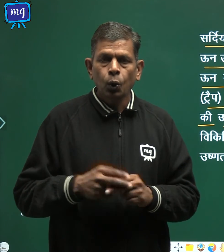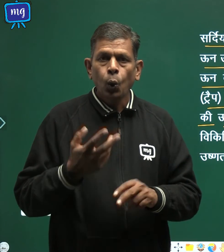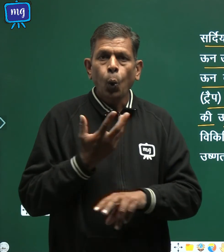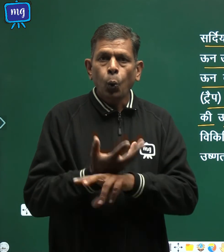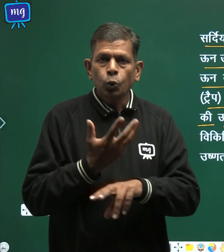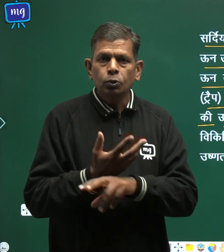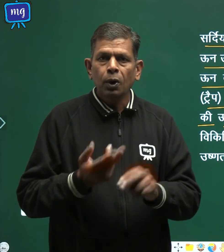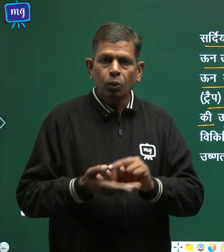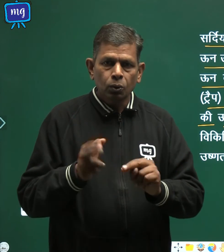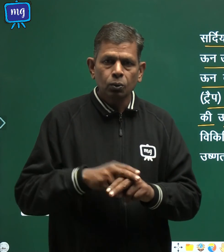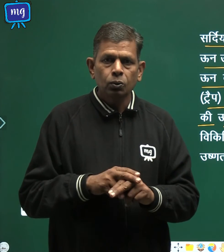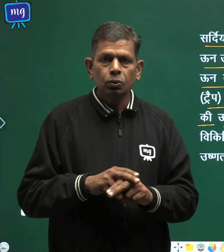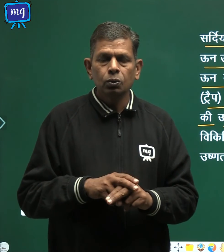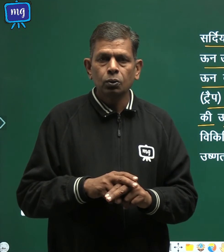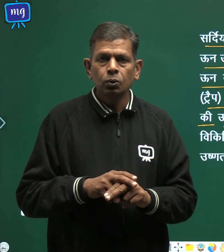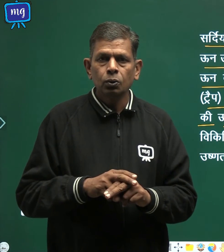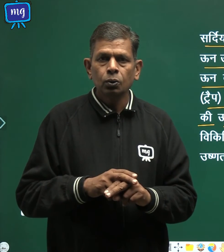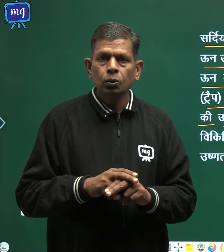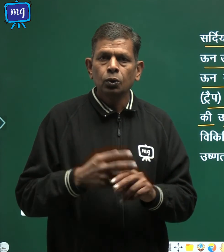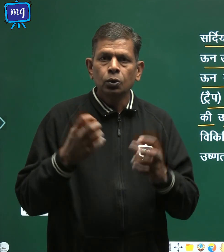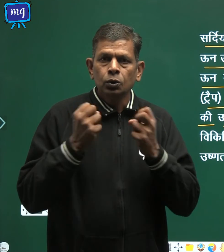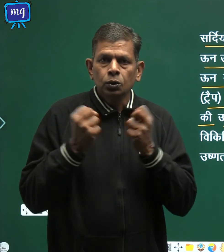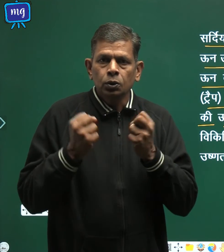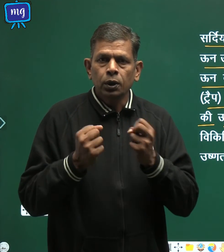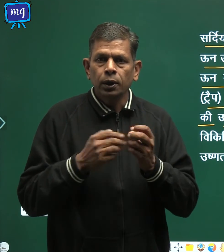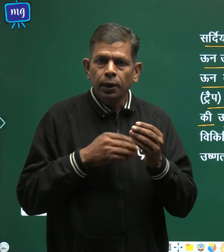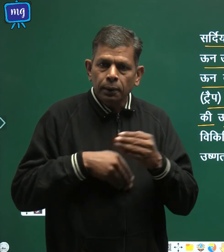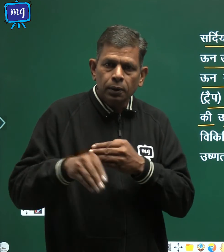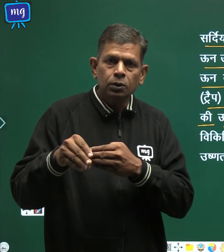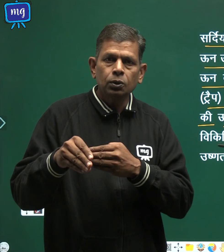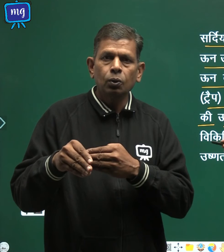ऊष्मा को ठंडे परिवेश की ओर